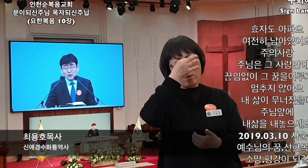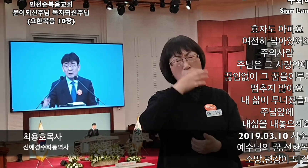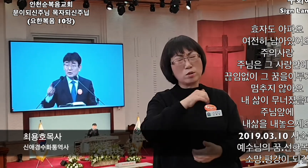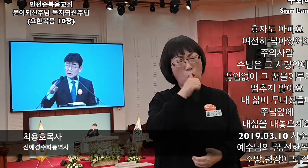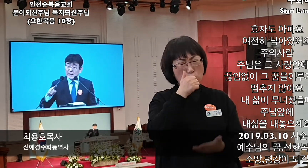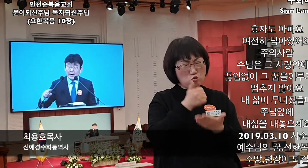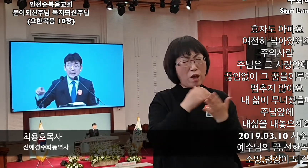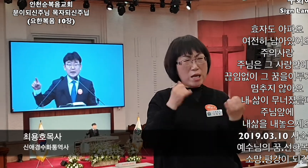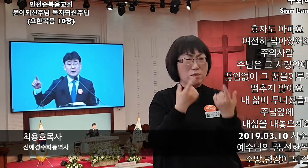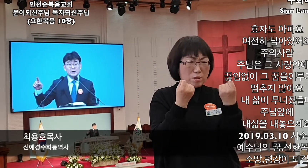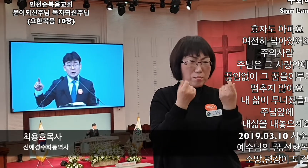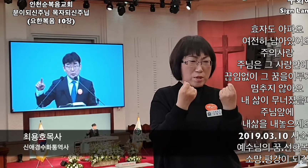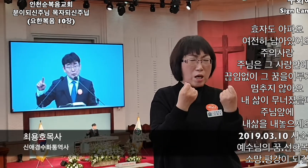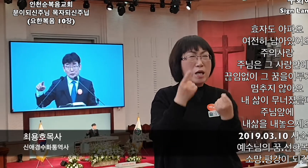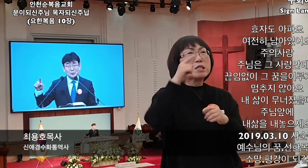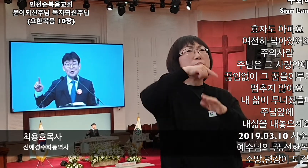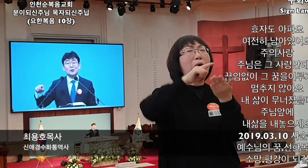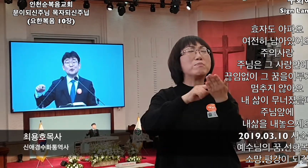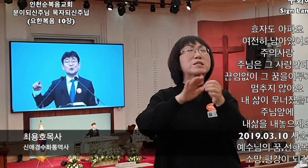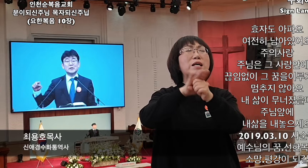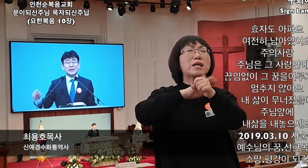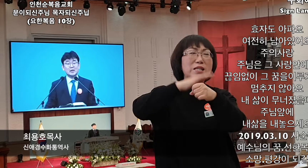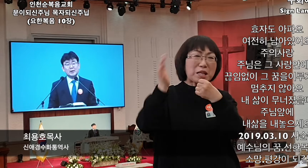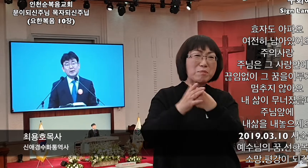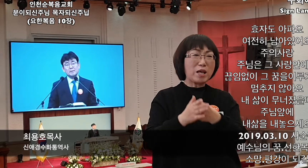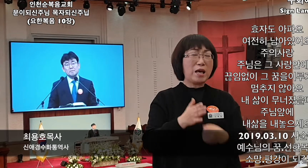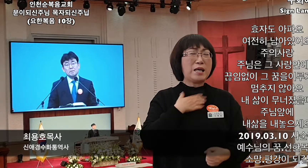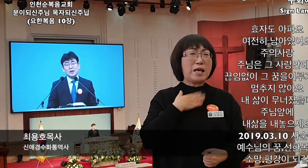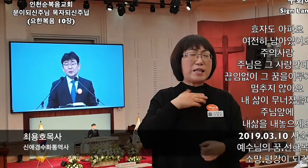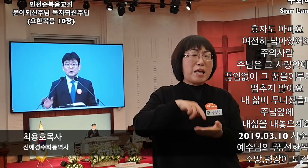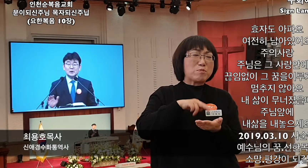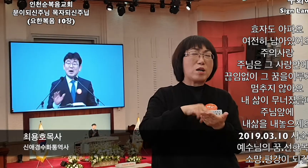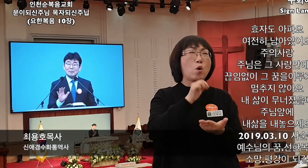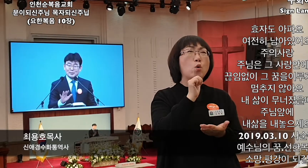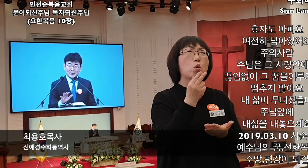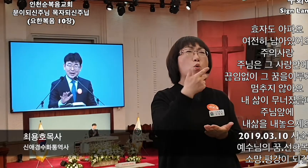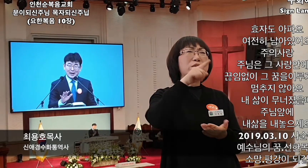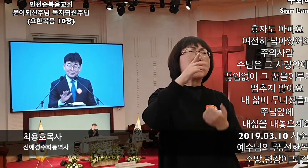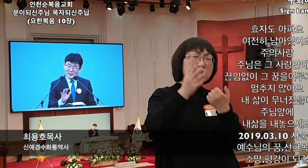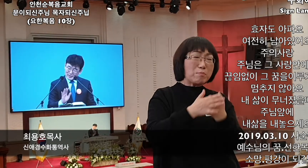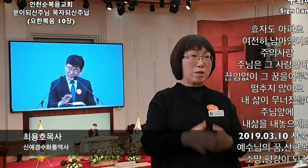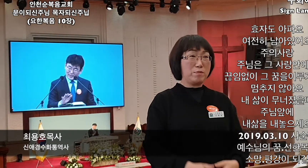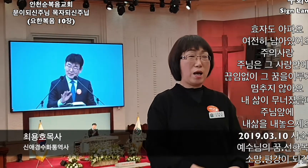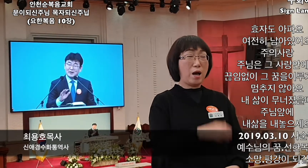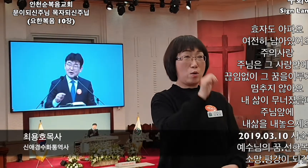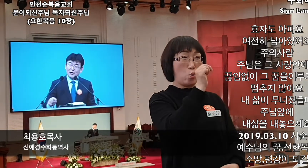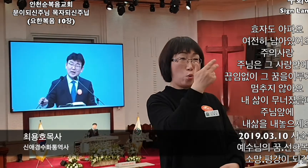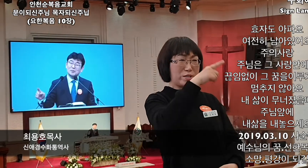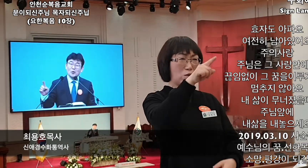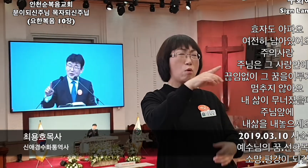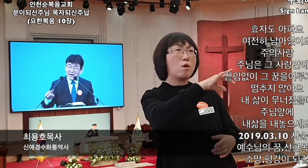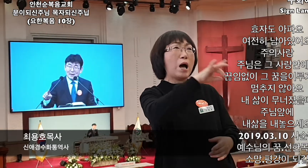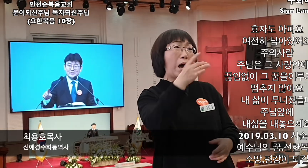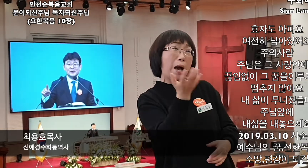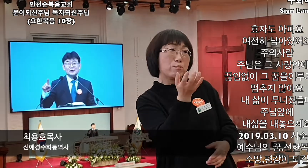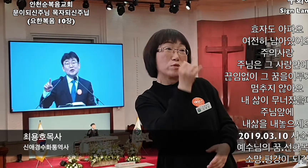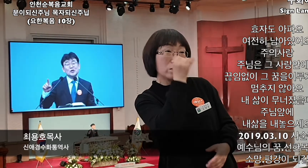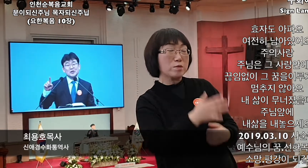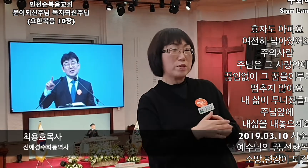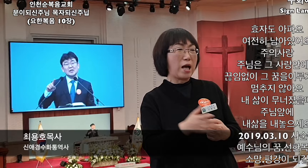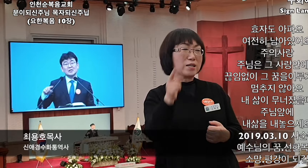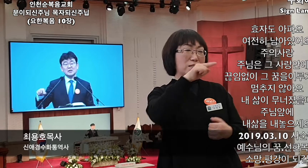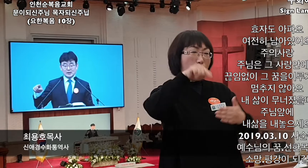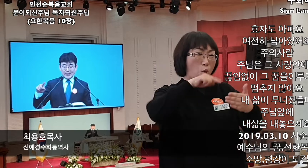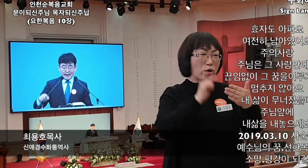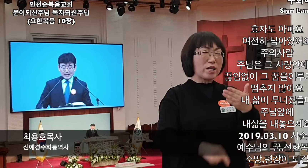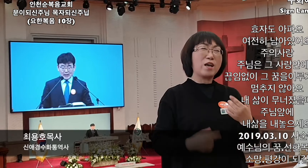그런 거예요? 사랑이에요. 그리고 이걸 우리 모르고 효자이기 때문에. 효자도 아픕니다. 하지만 거기에는 뭐는 남아있어요?